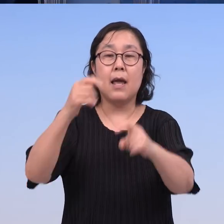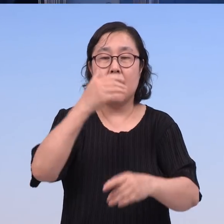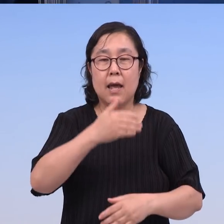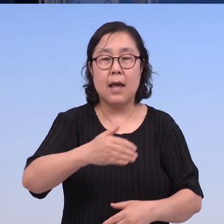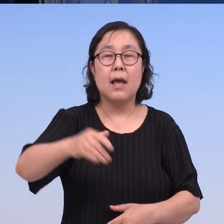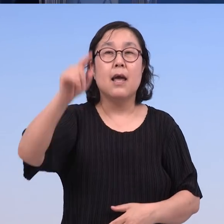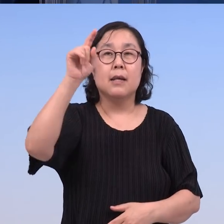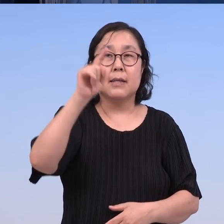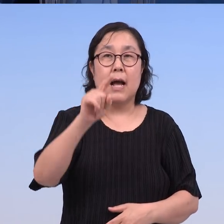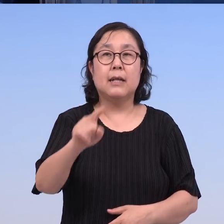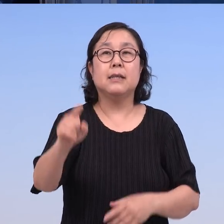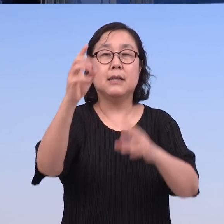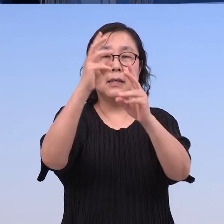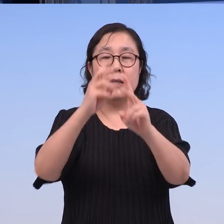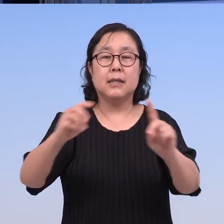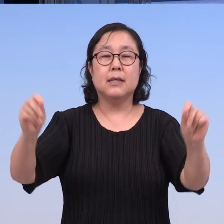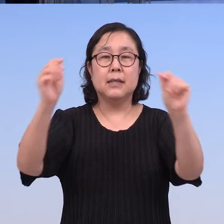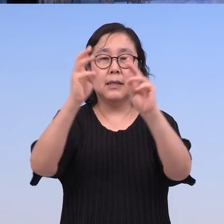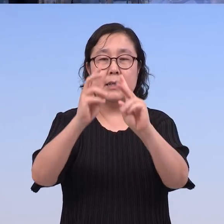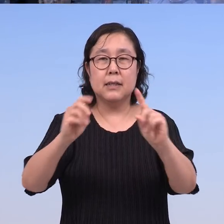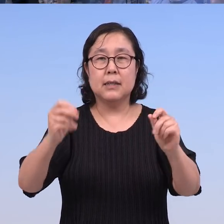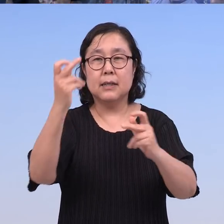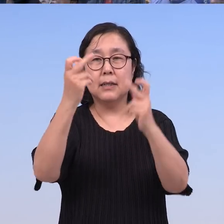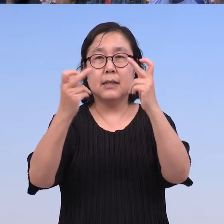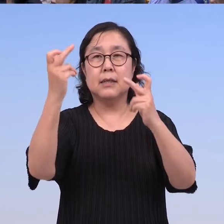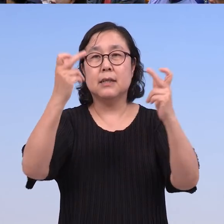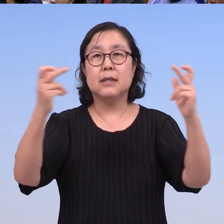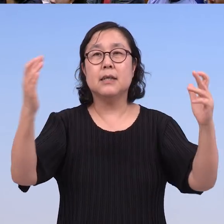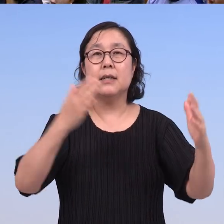이 산지를 내게 주소서,